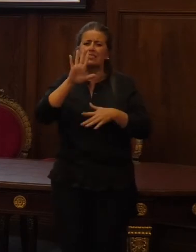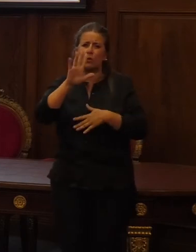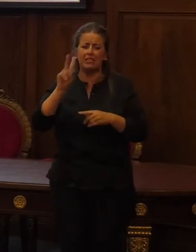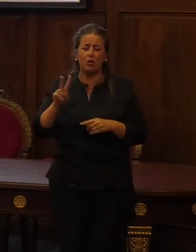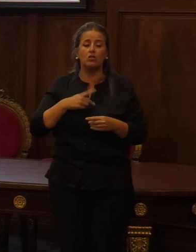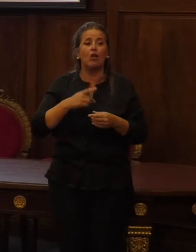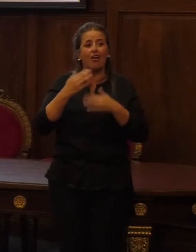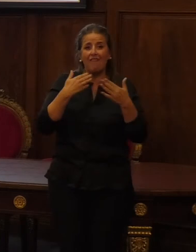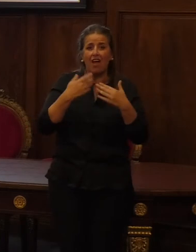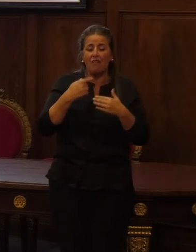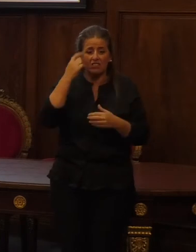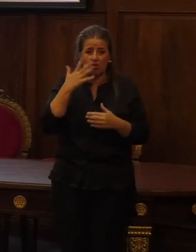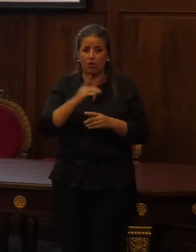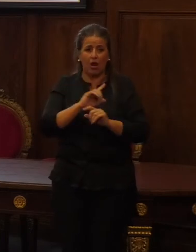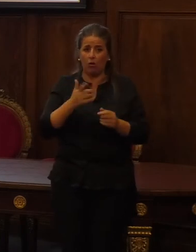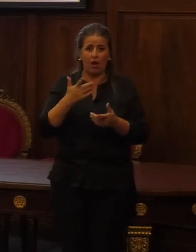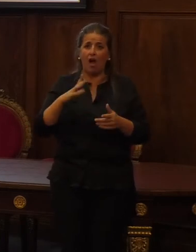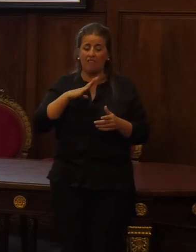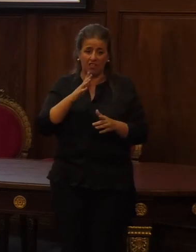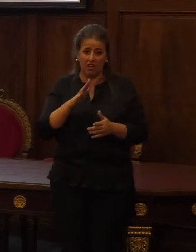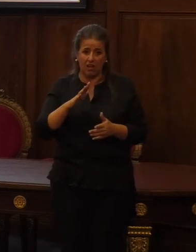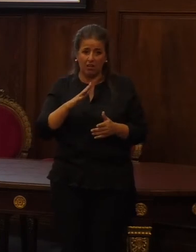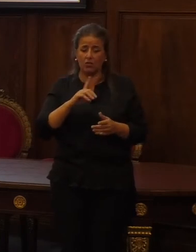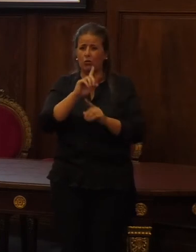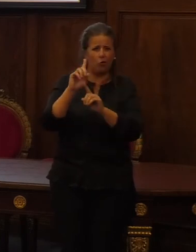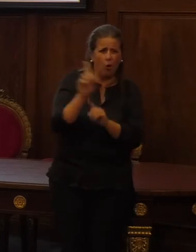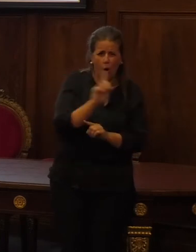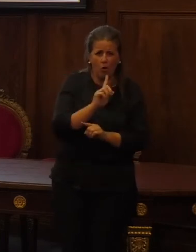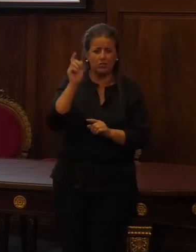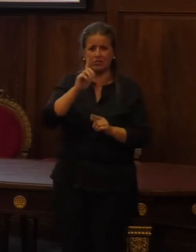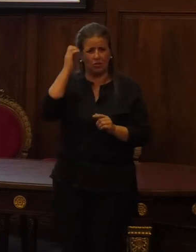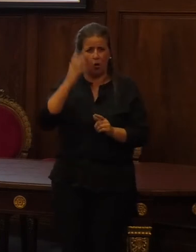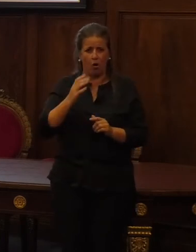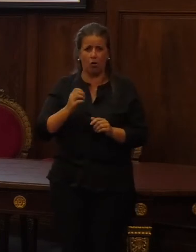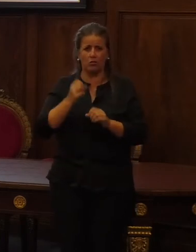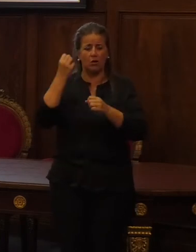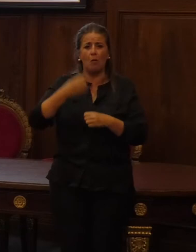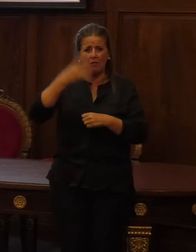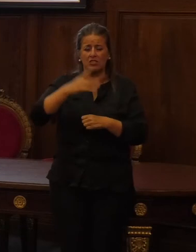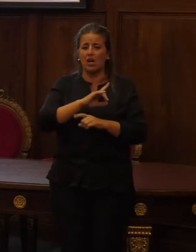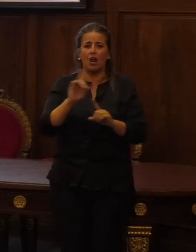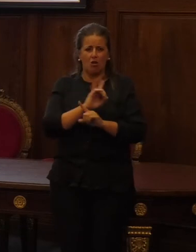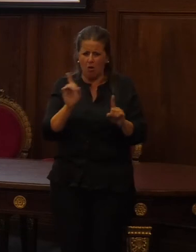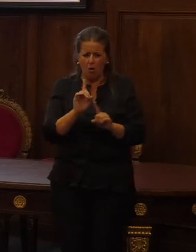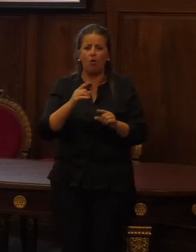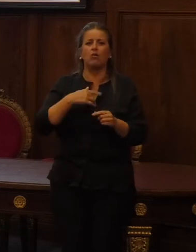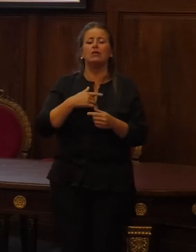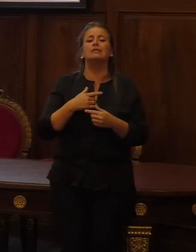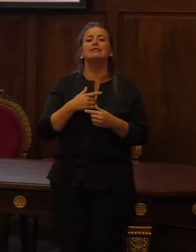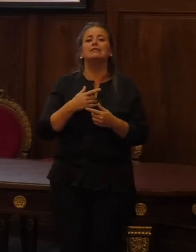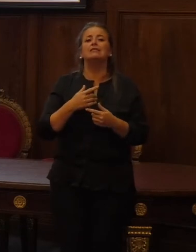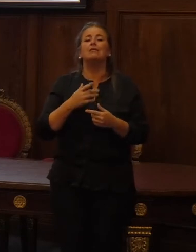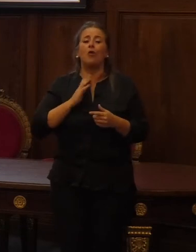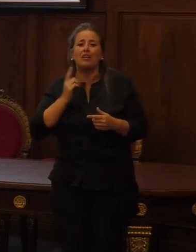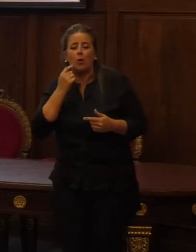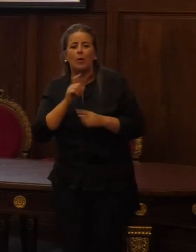de psicología era lo que había, no psicólogos y no psicólogas. Cuando fundaron la Sociedad de Psicología